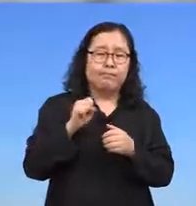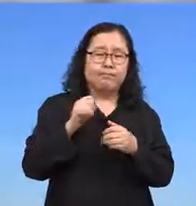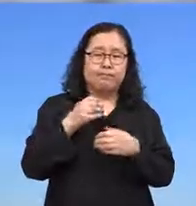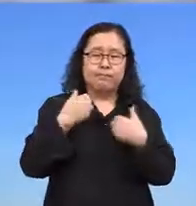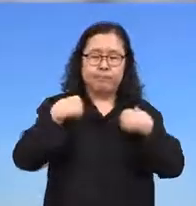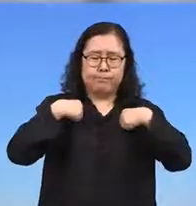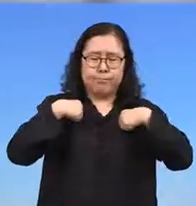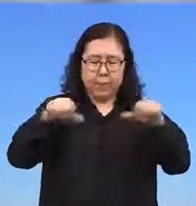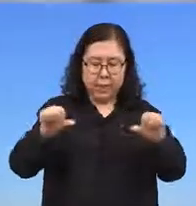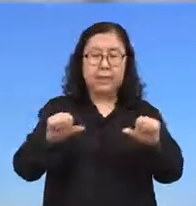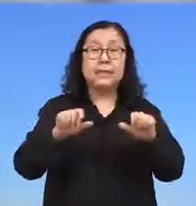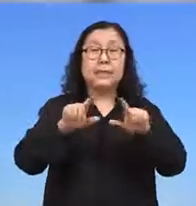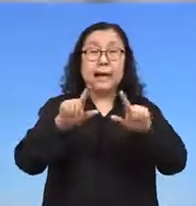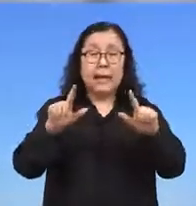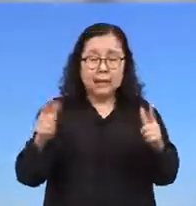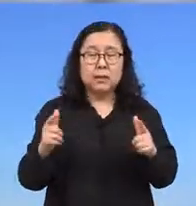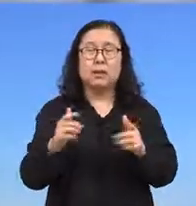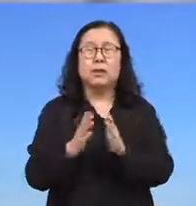주저앉지 않을 수 있는 힘,